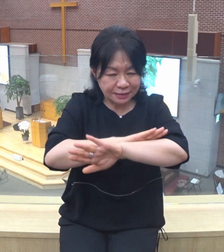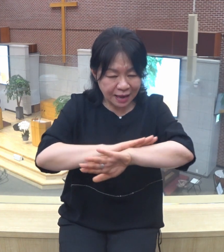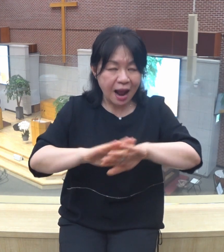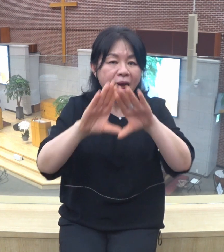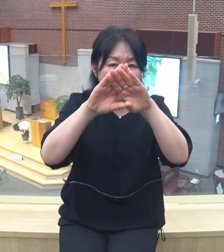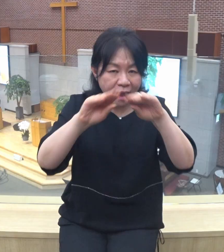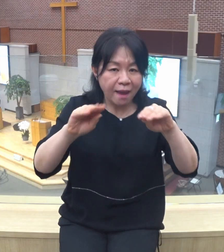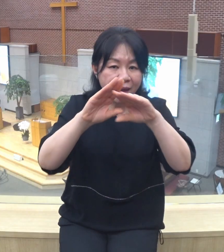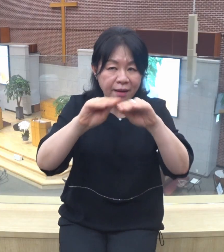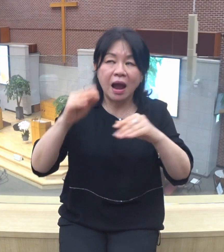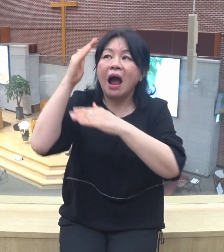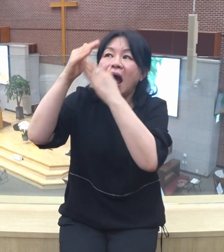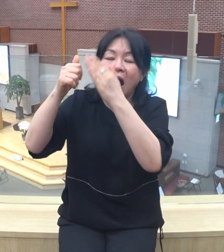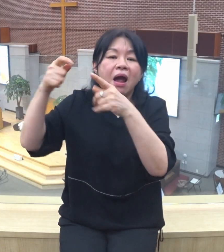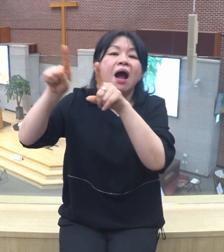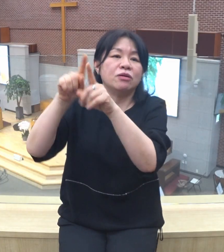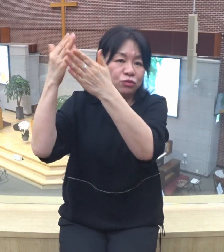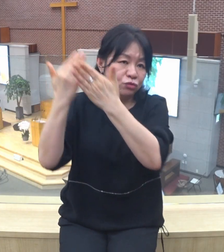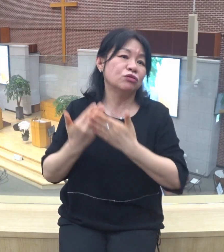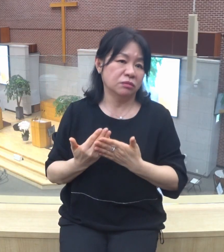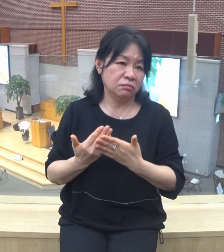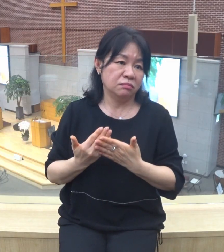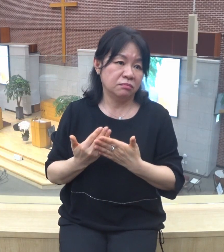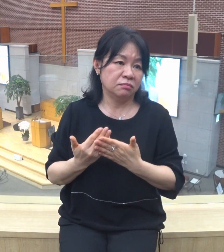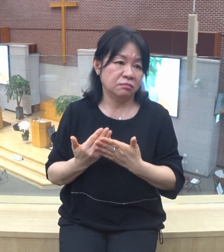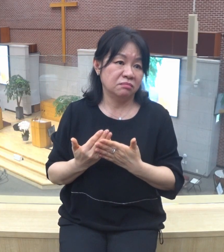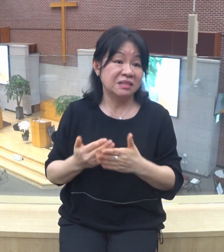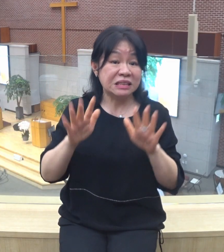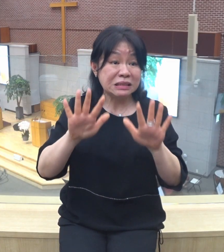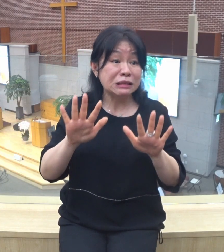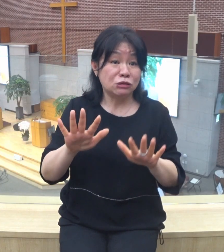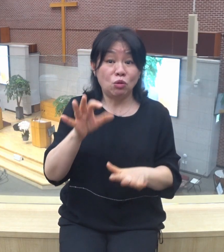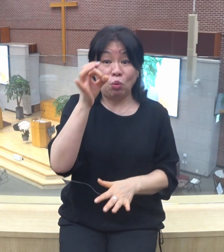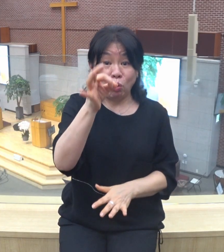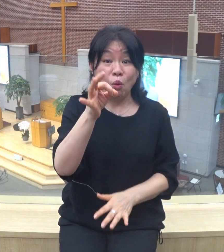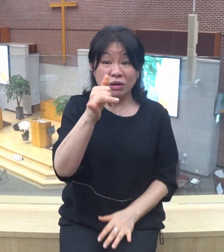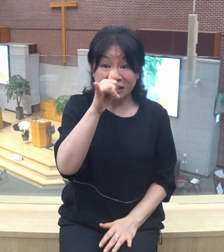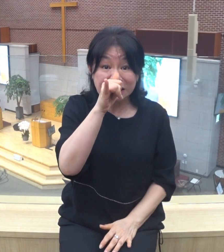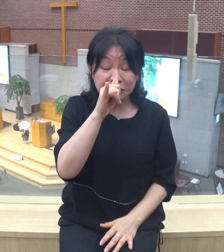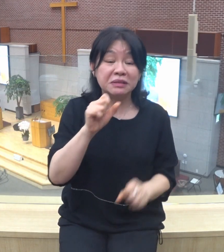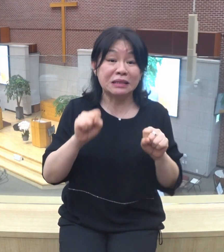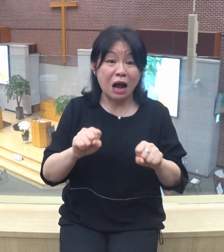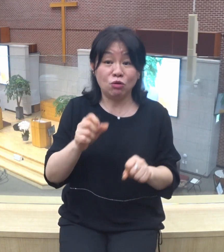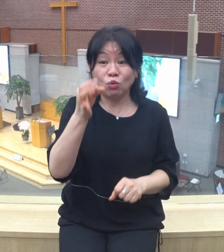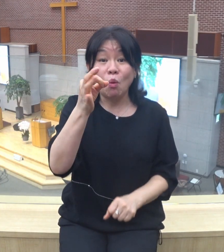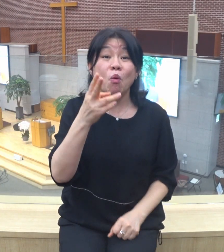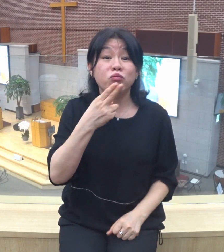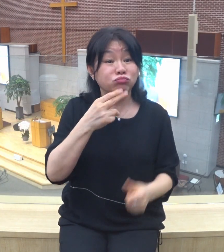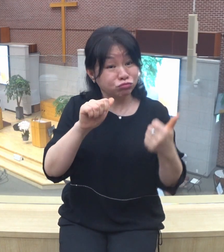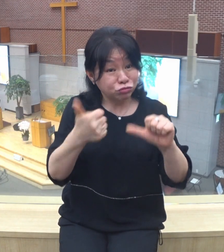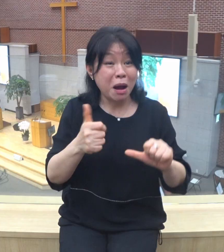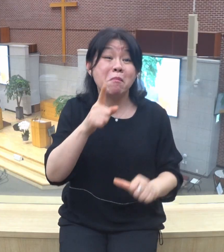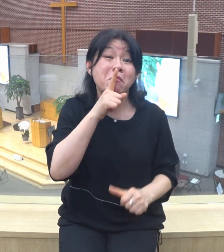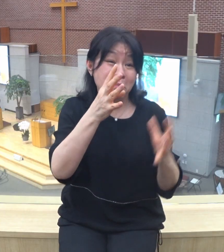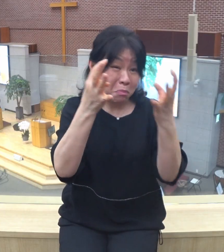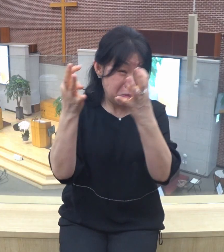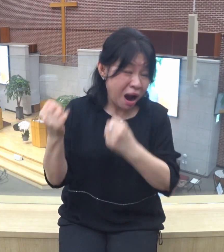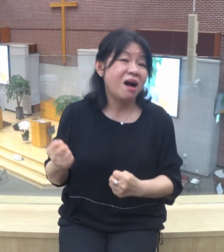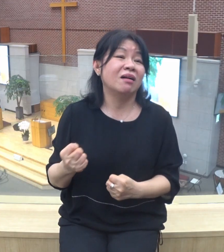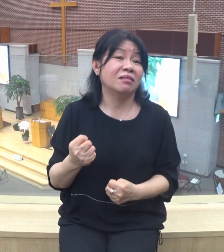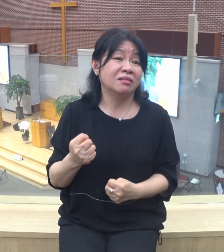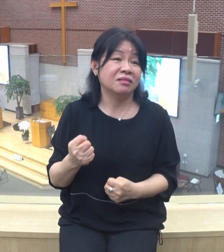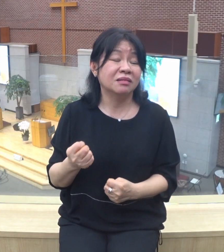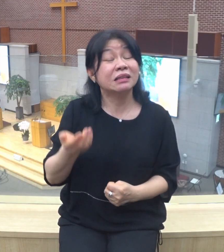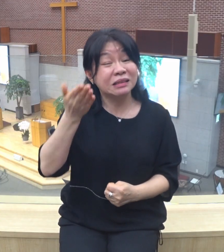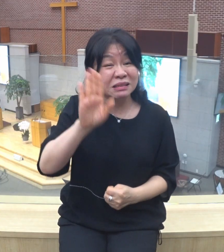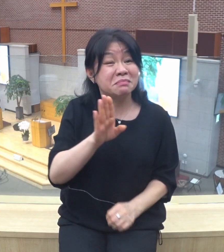것이라고 생각합니다. 아마 요즘에는 돈이 없으면 죽는다. 돈이 있어야 우리는 살아갈 수 있다. 끊임없이 이야기가 들립니다.